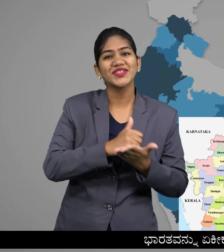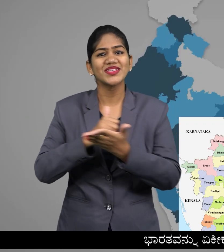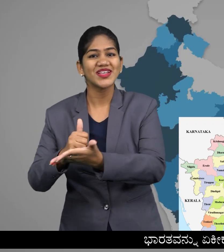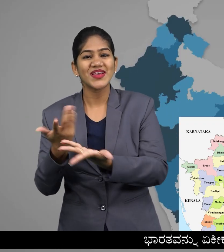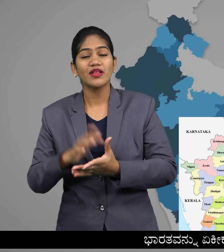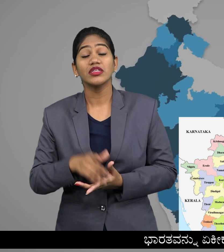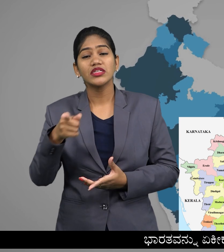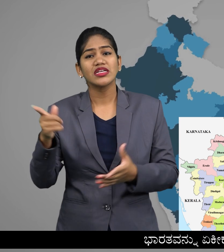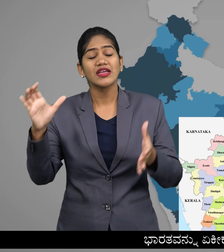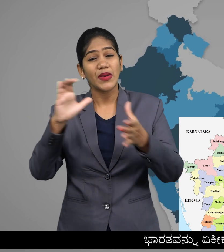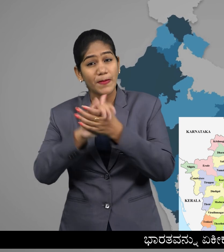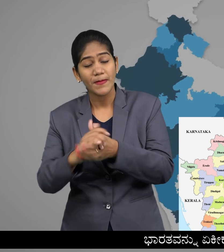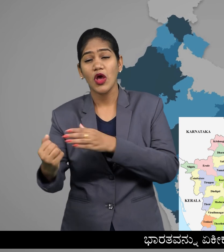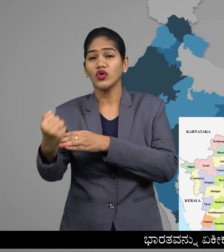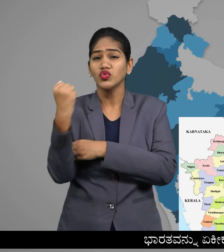ಸಹಾಯ ಮಾಡಿತು.